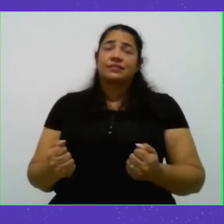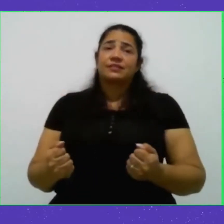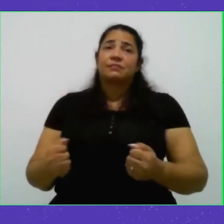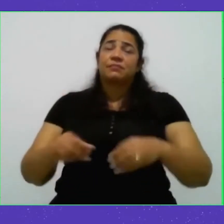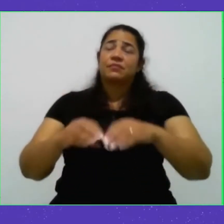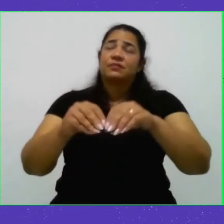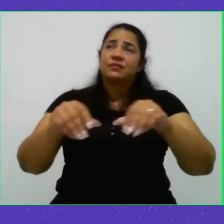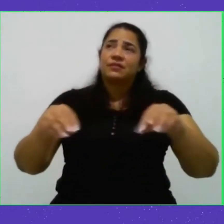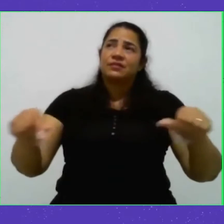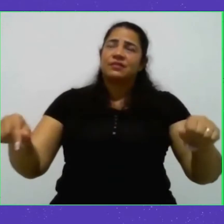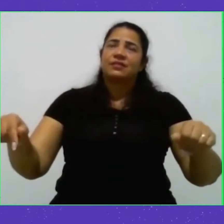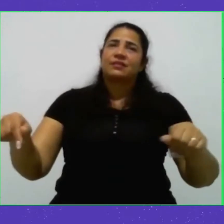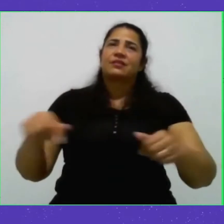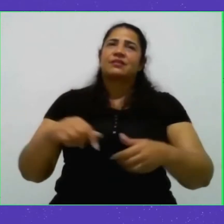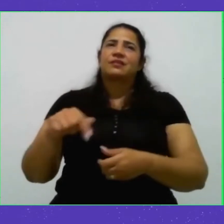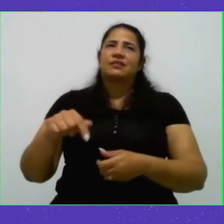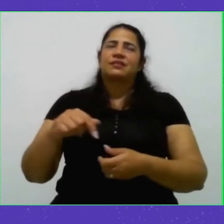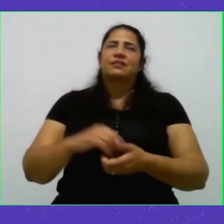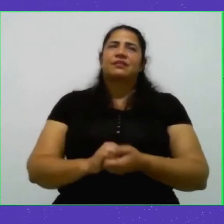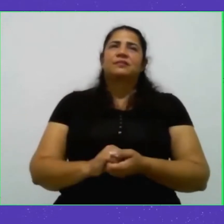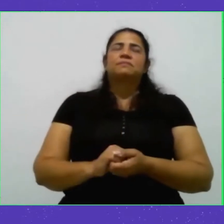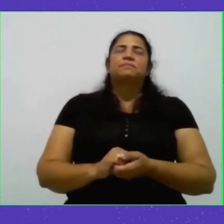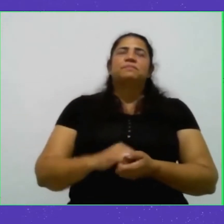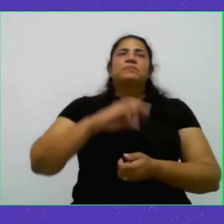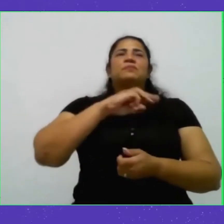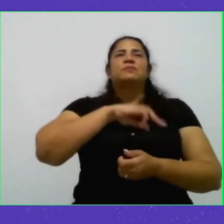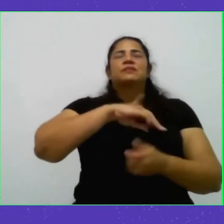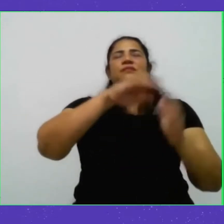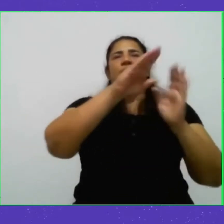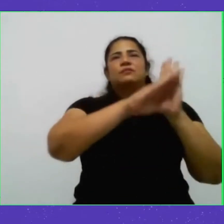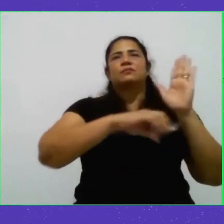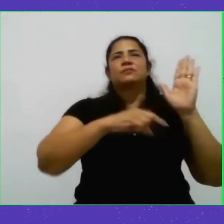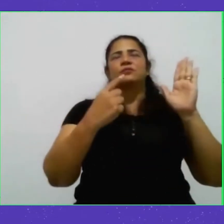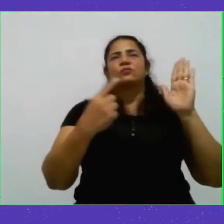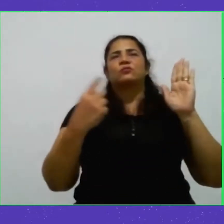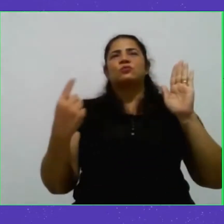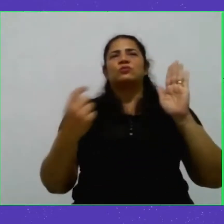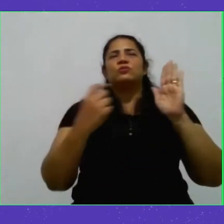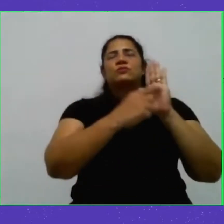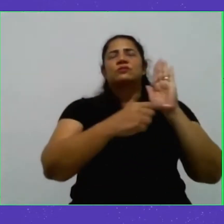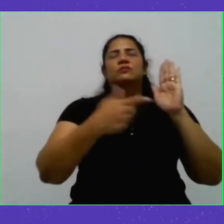11, versículo 29. Que o Senhor nos dê, irmãos,